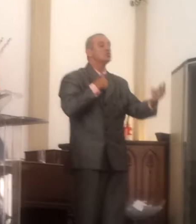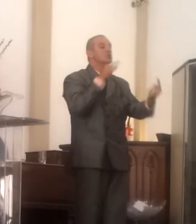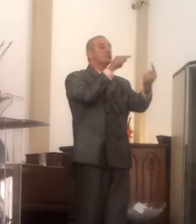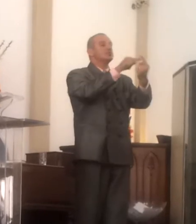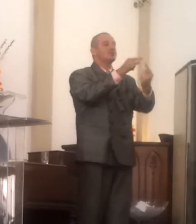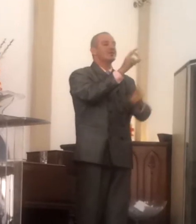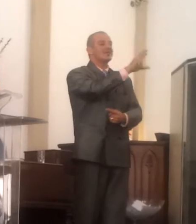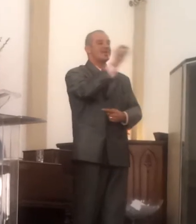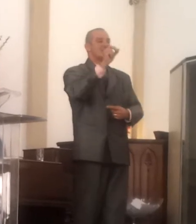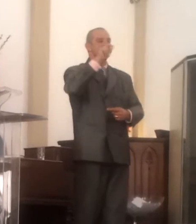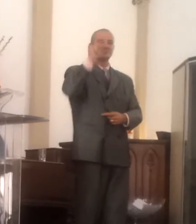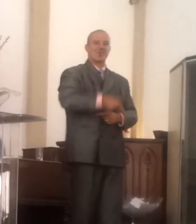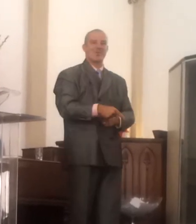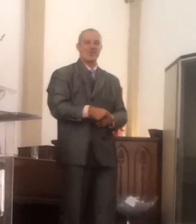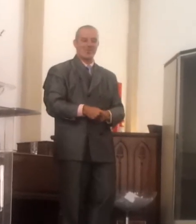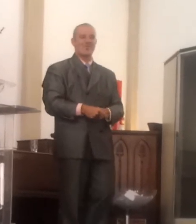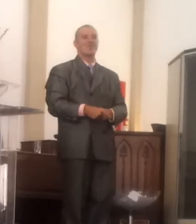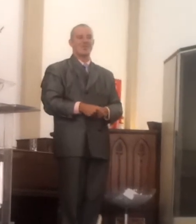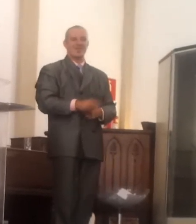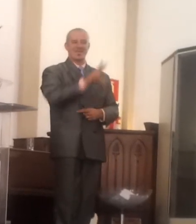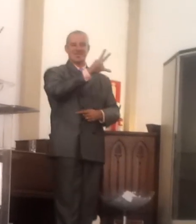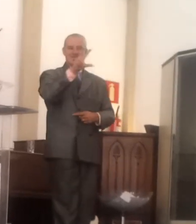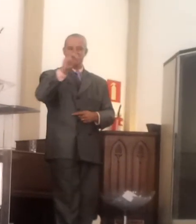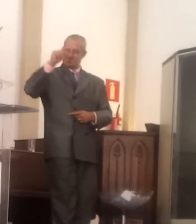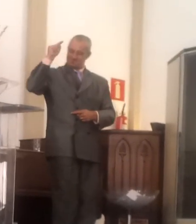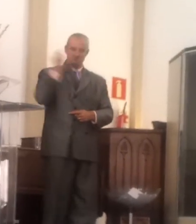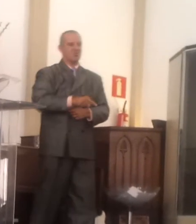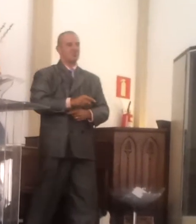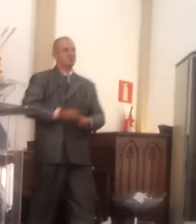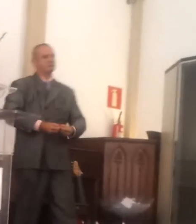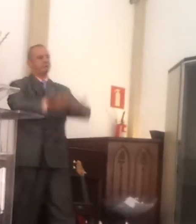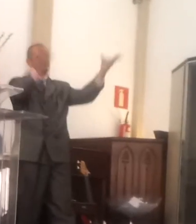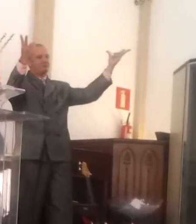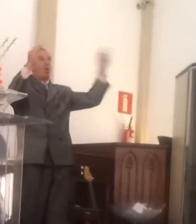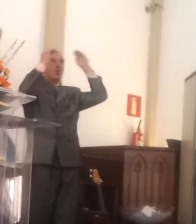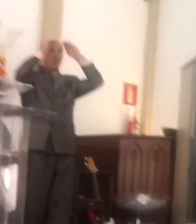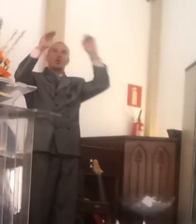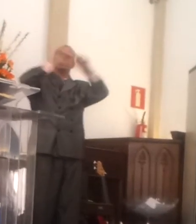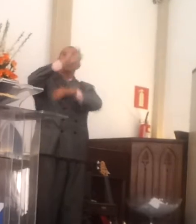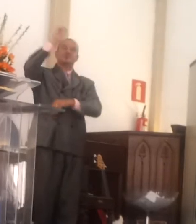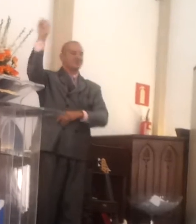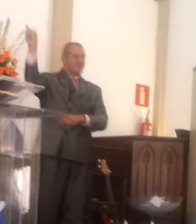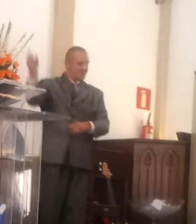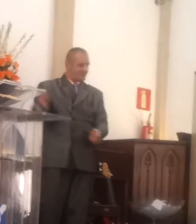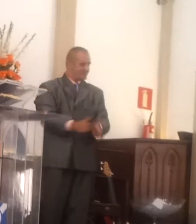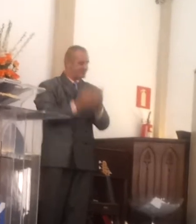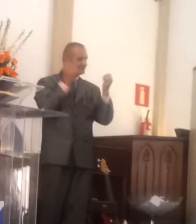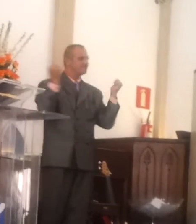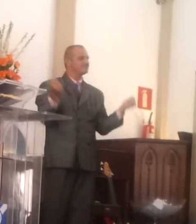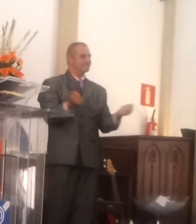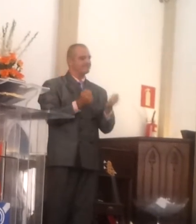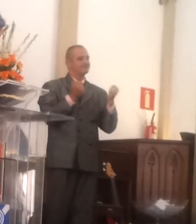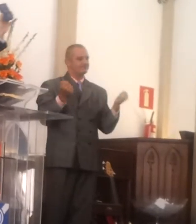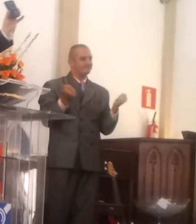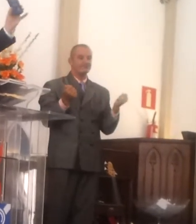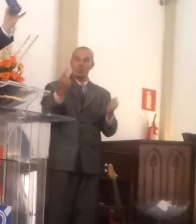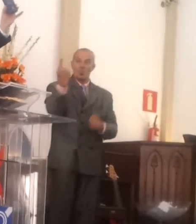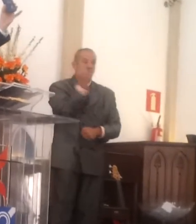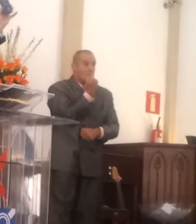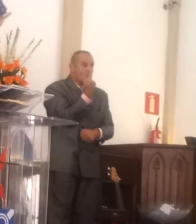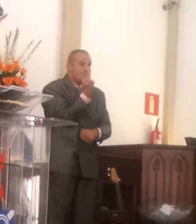mil, pelo menos, para a honra e glória do Senhor. Amém, Jesus. Ah, meus irmãos, um exemplar